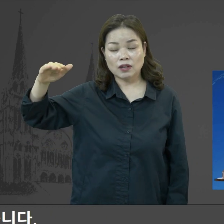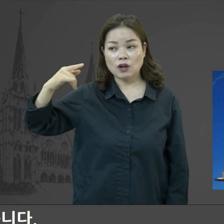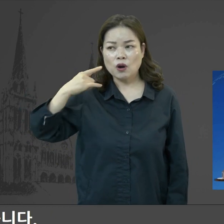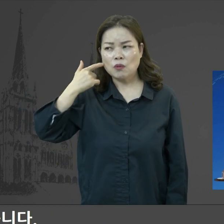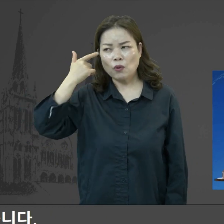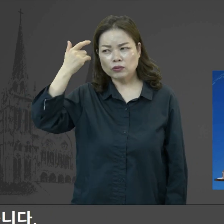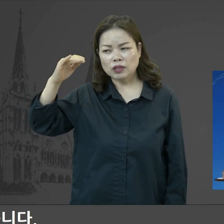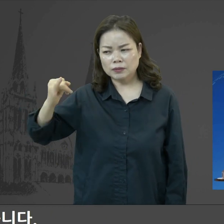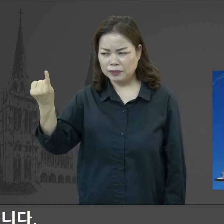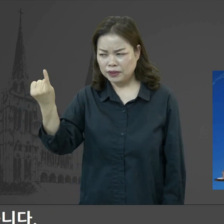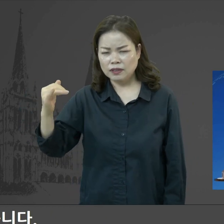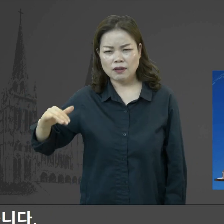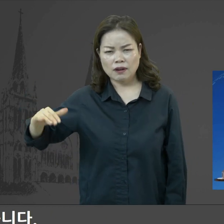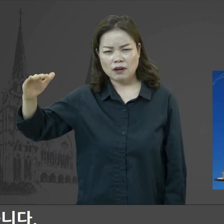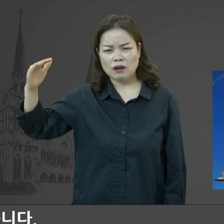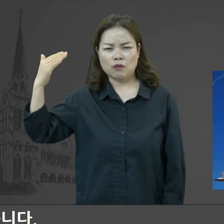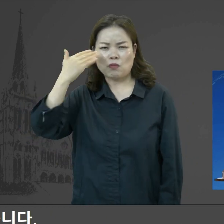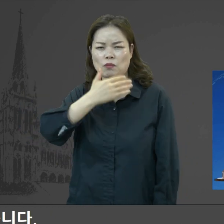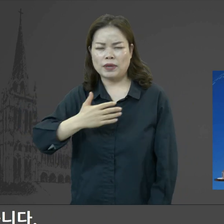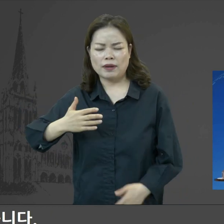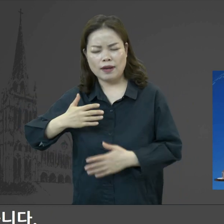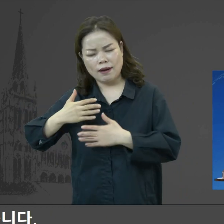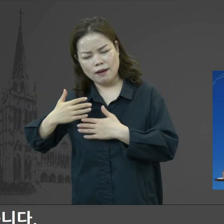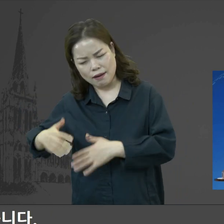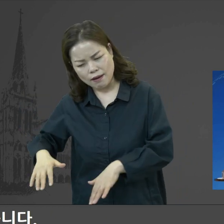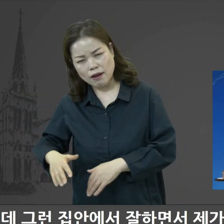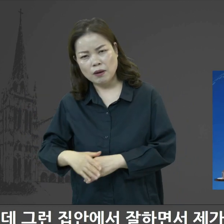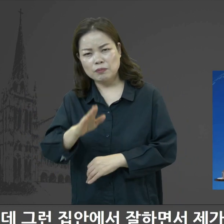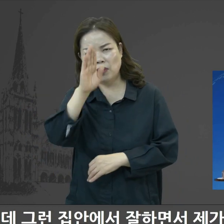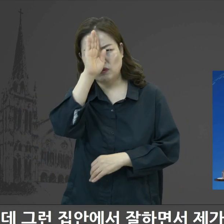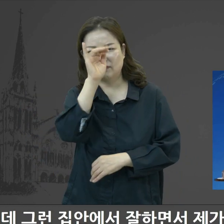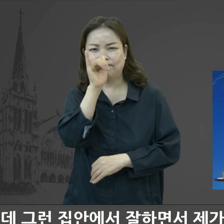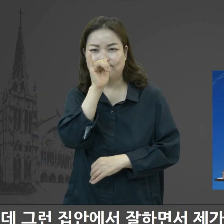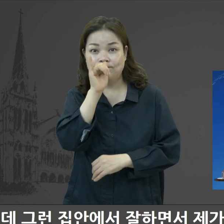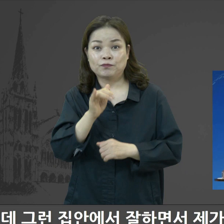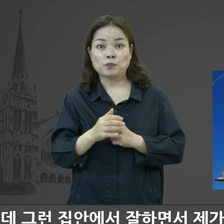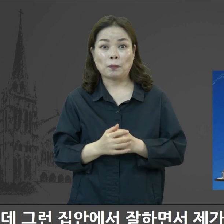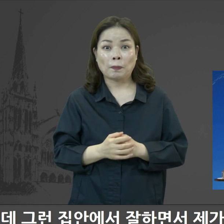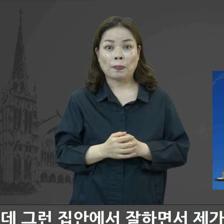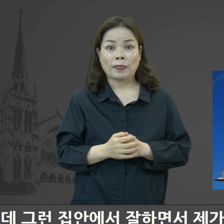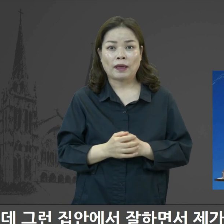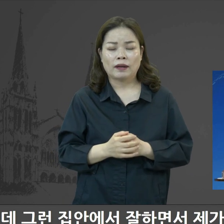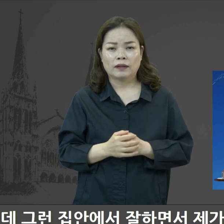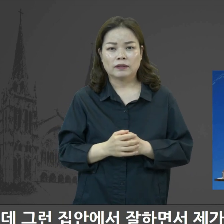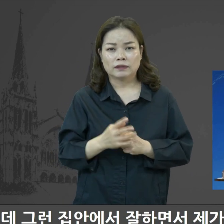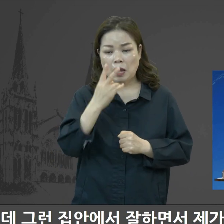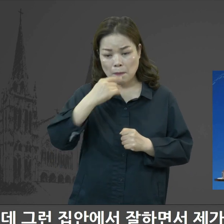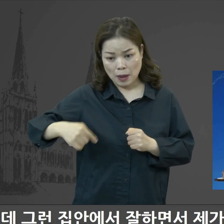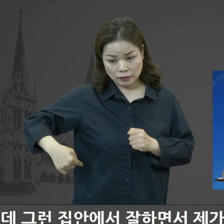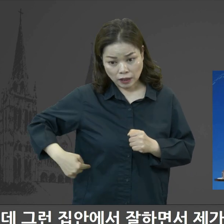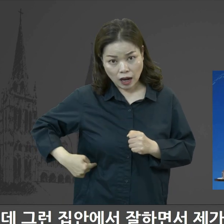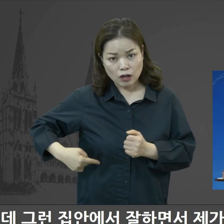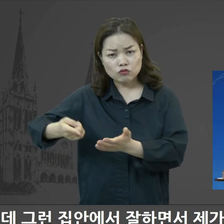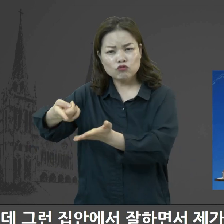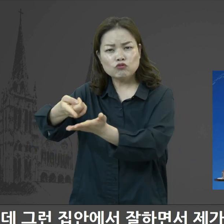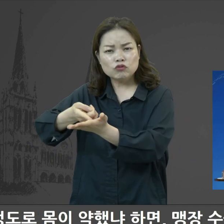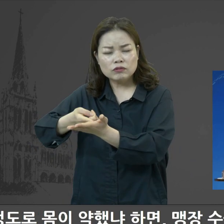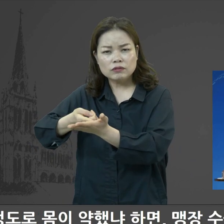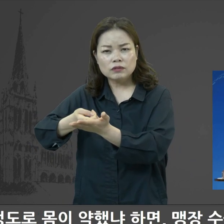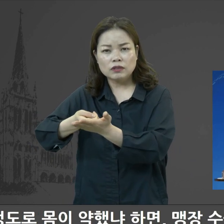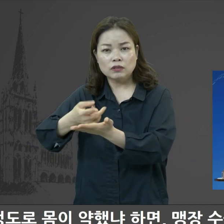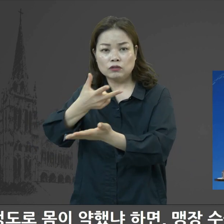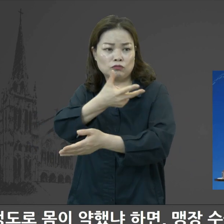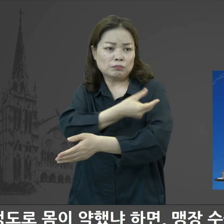자라면서 제가 몸이 굉장히 약했습니다. 어느 정도로 몸이 약했냐면 맹장 수술을 제가 하는데 생으로